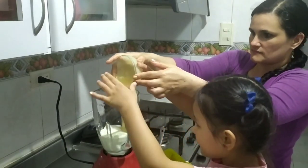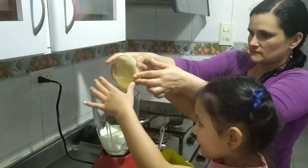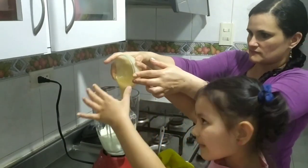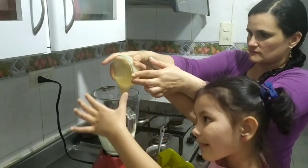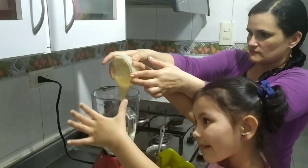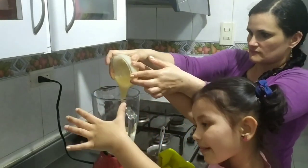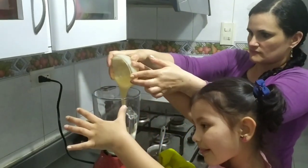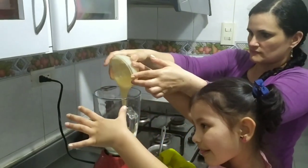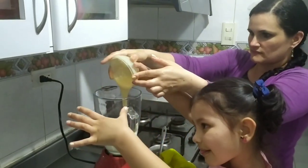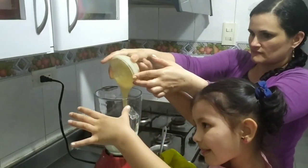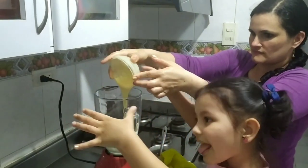Bueno.